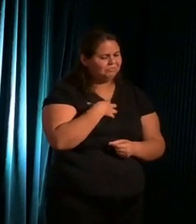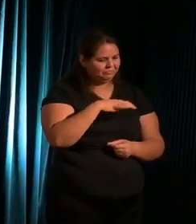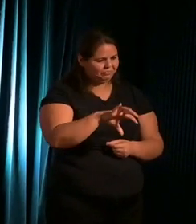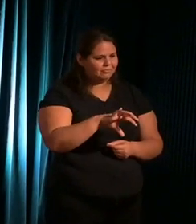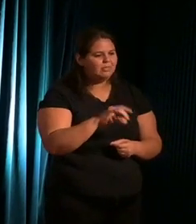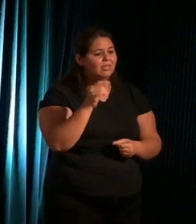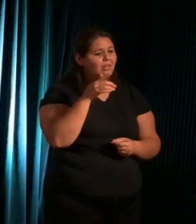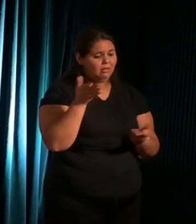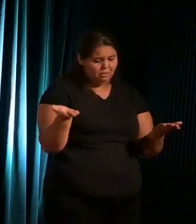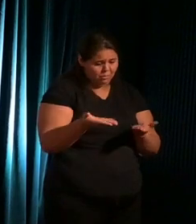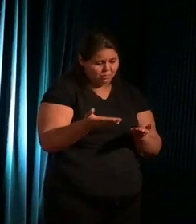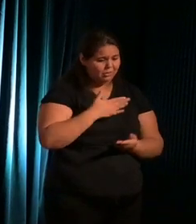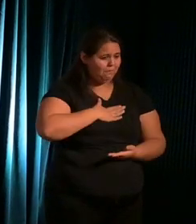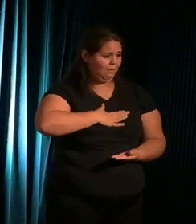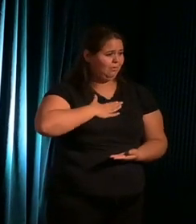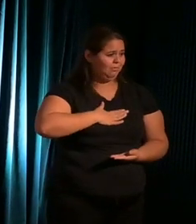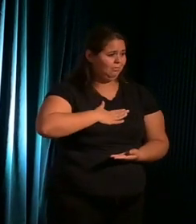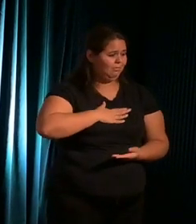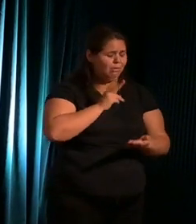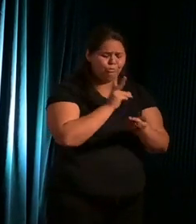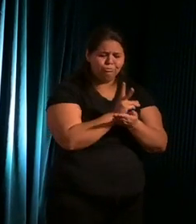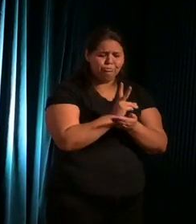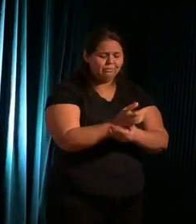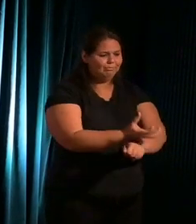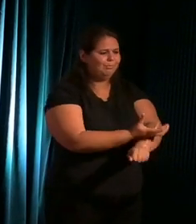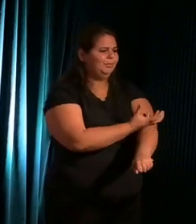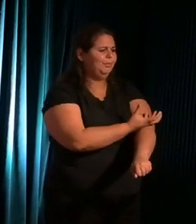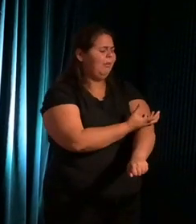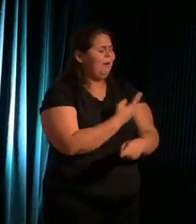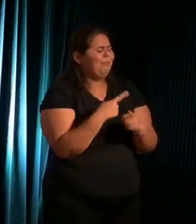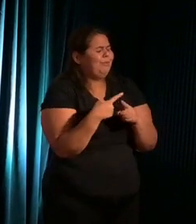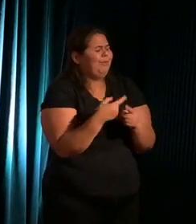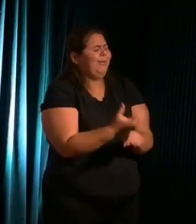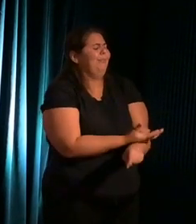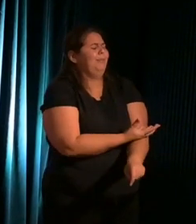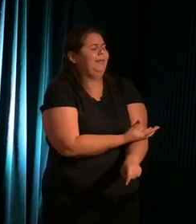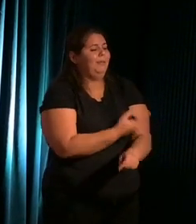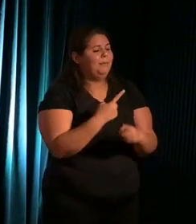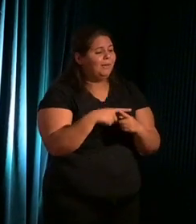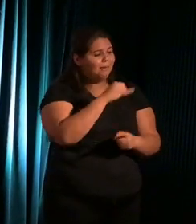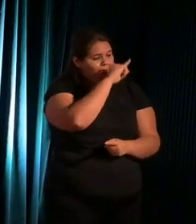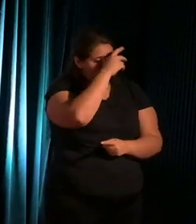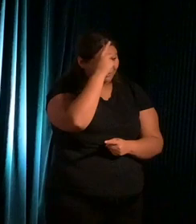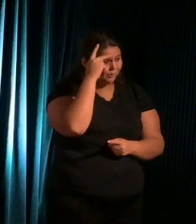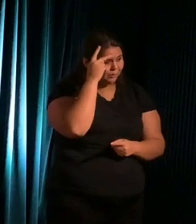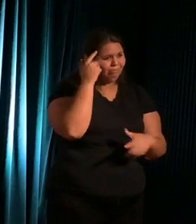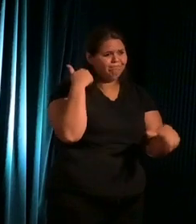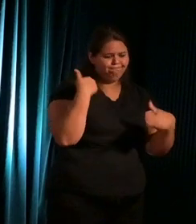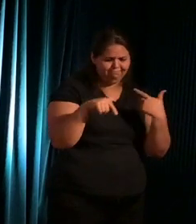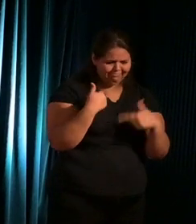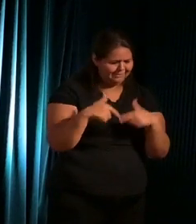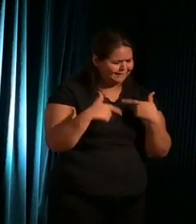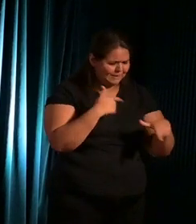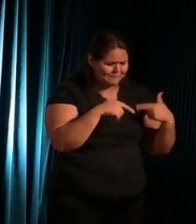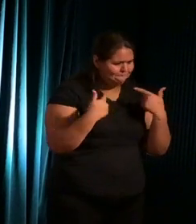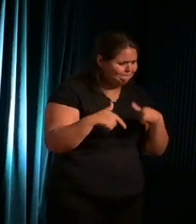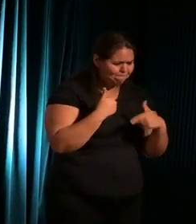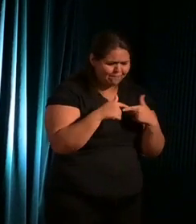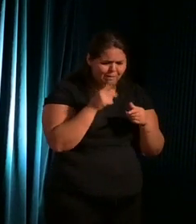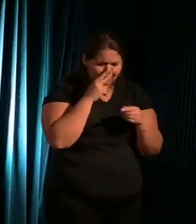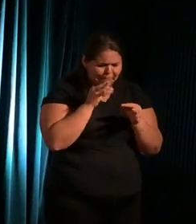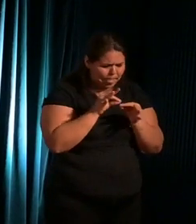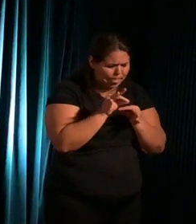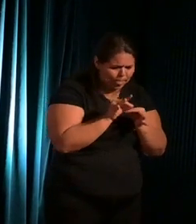isso? Porque quem trabalha ali de uma forma fecunda e a cada centímetro,